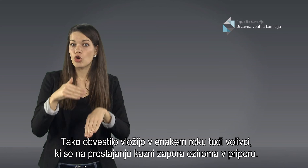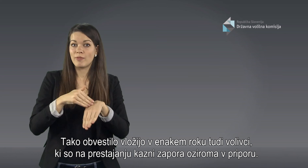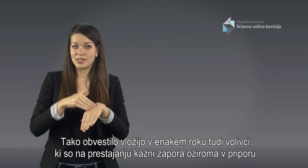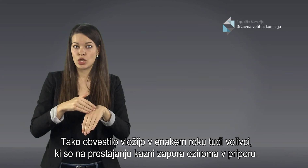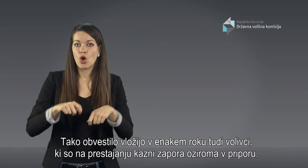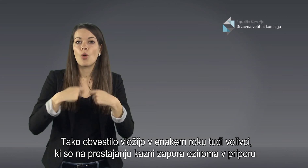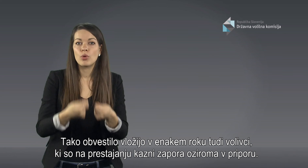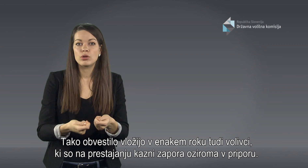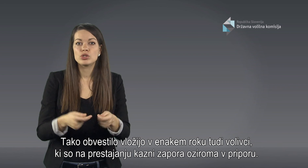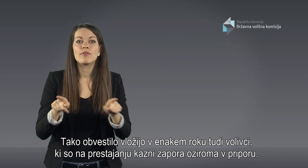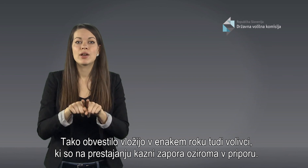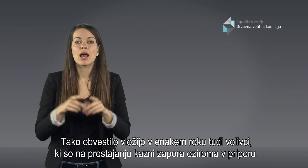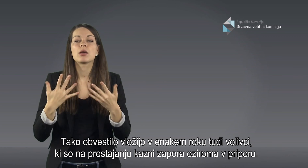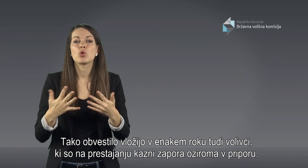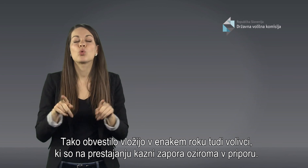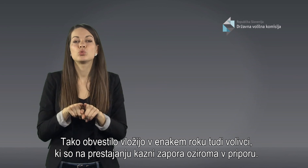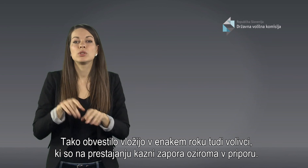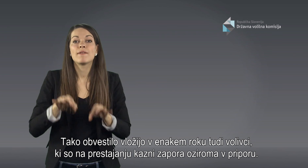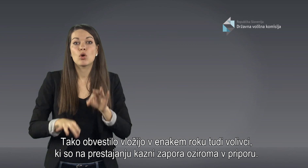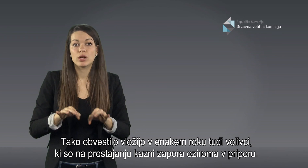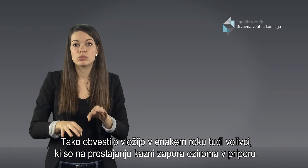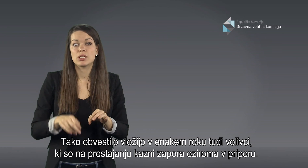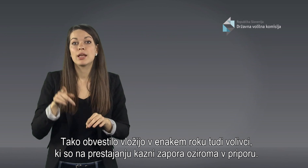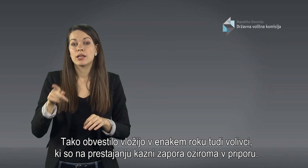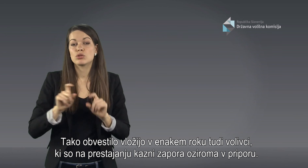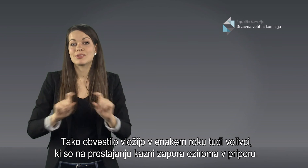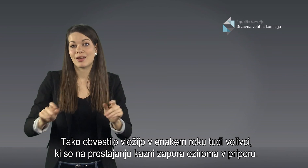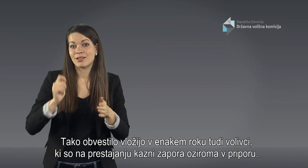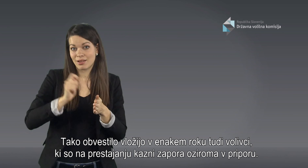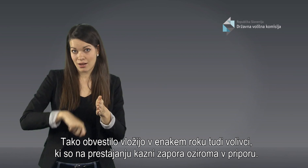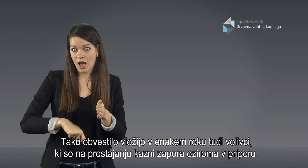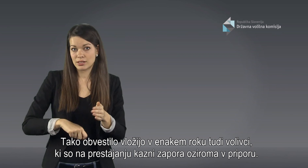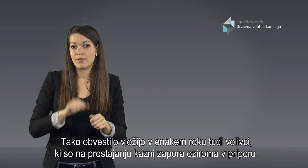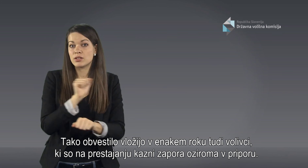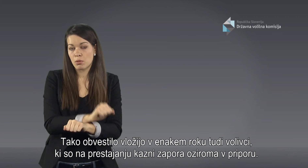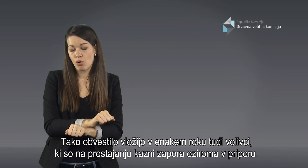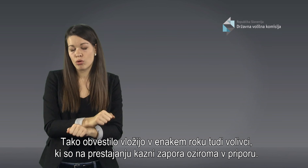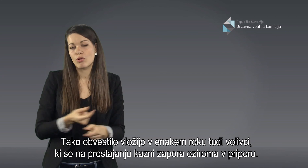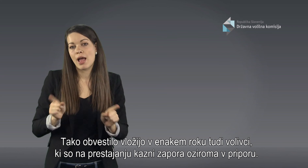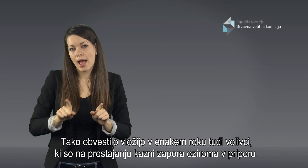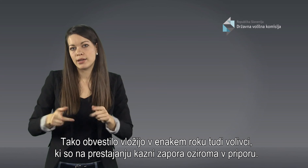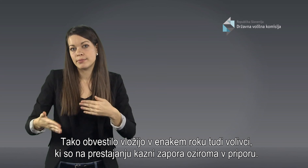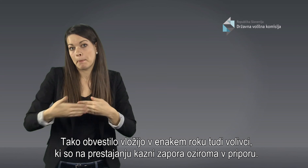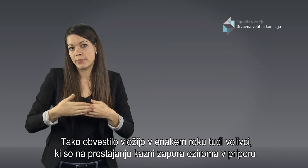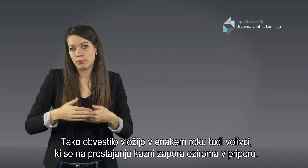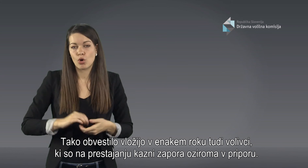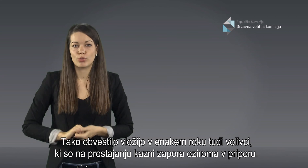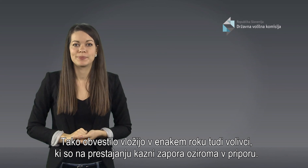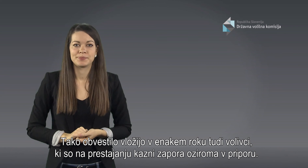Tako obvestilo vložijo v enakem roku tudi volivci, ki so na prestajanju kazni zapora oziroma v priporu.